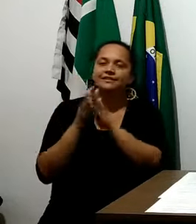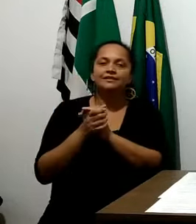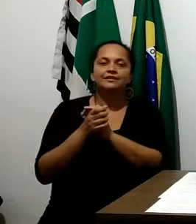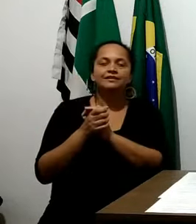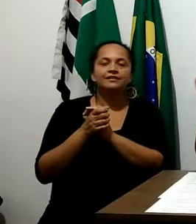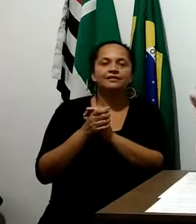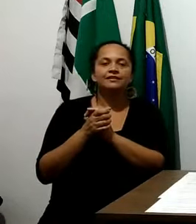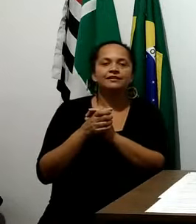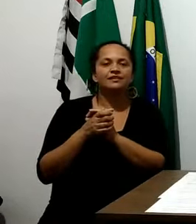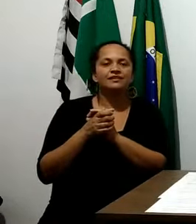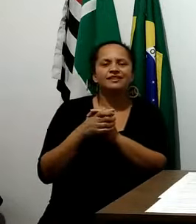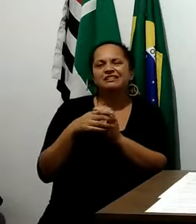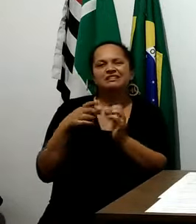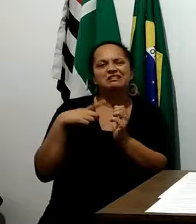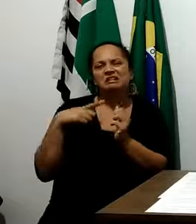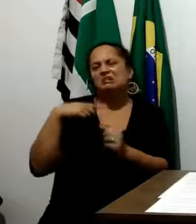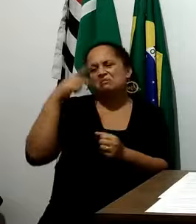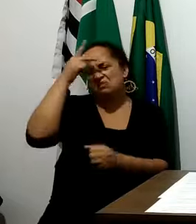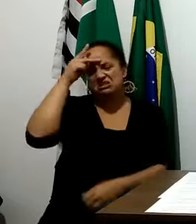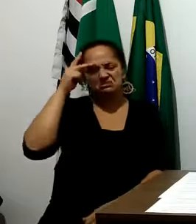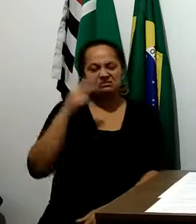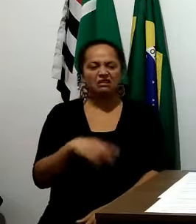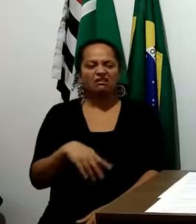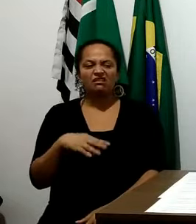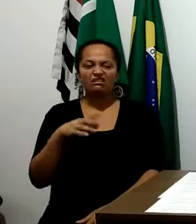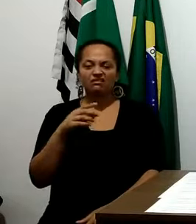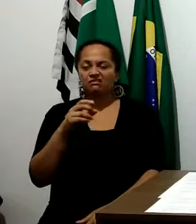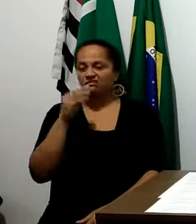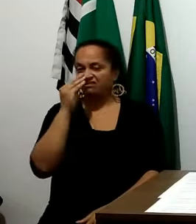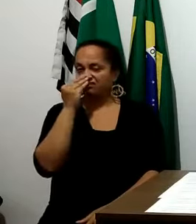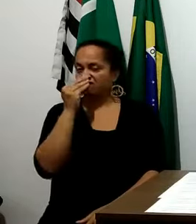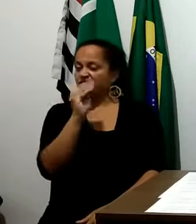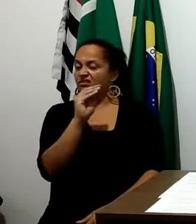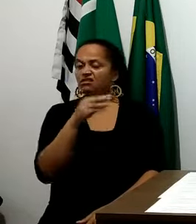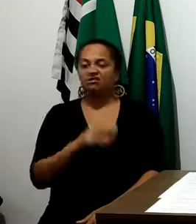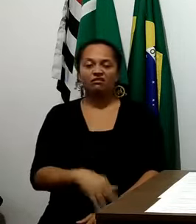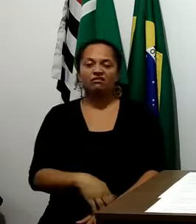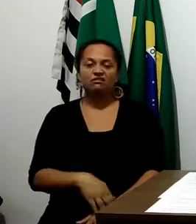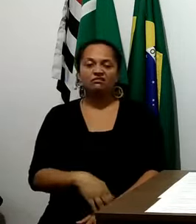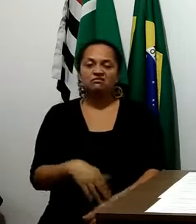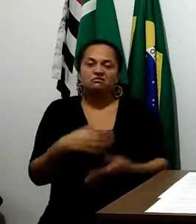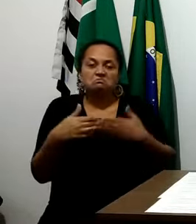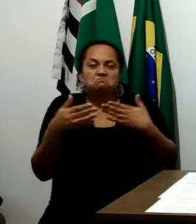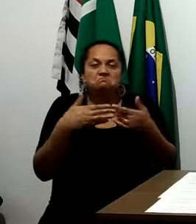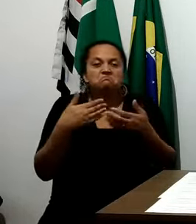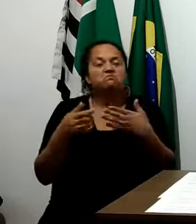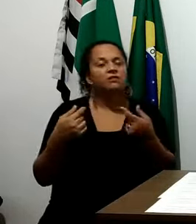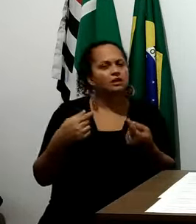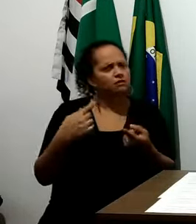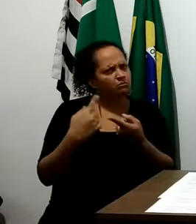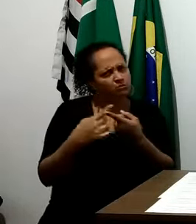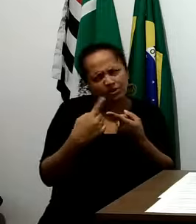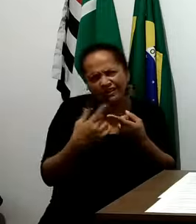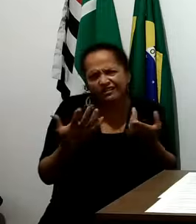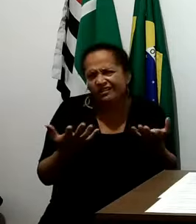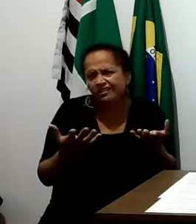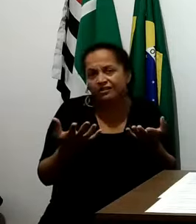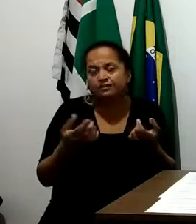muito valorizado. Por que não valorizado? Porque ele não está em destaque. O papel da